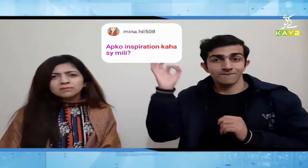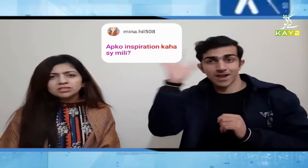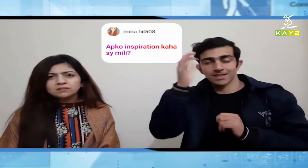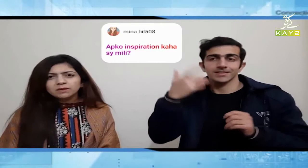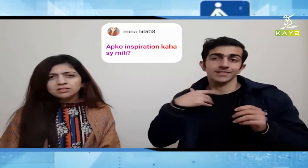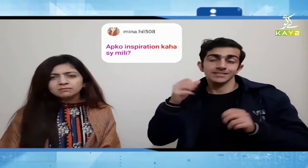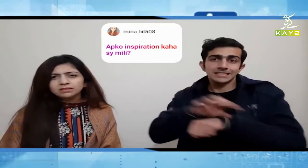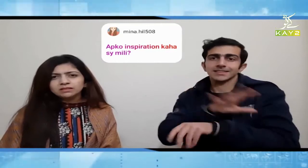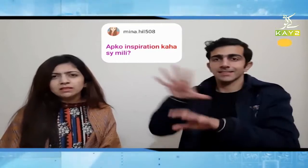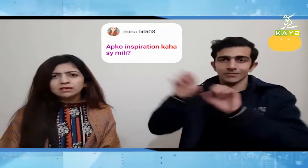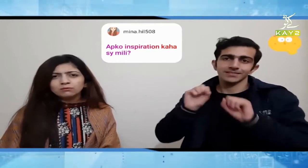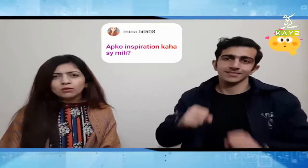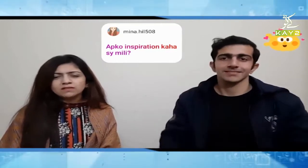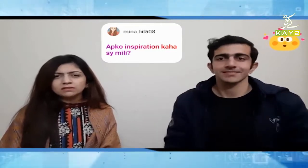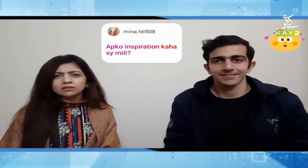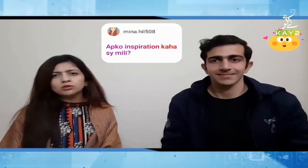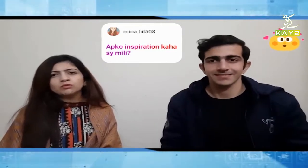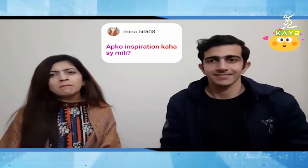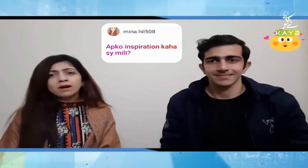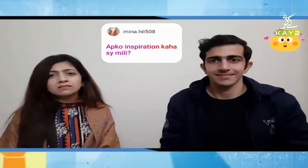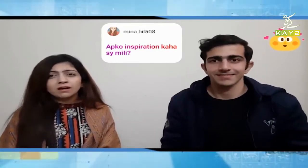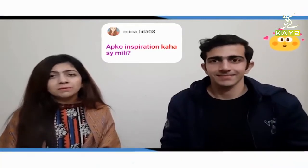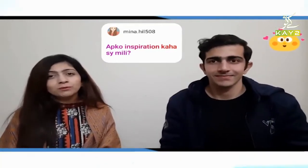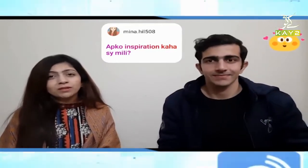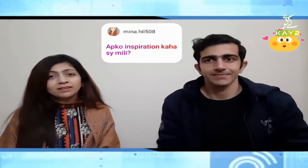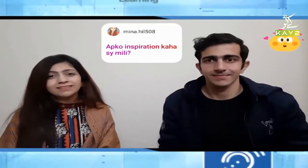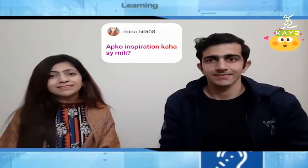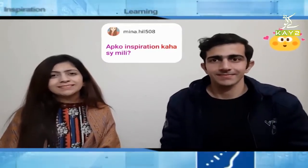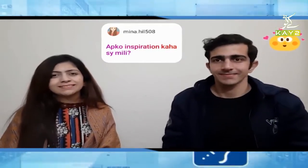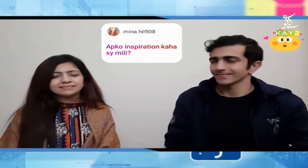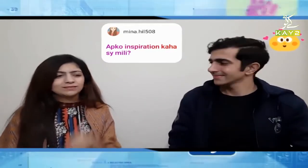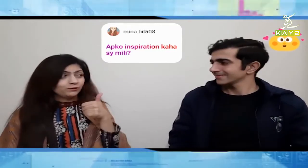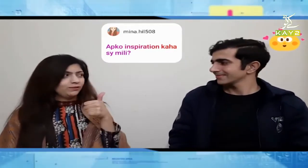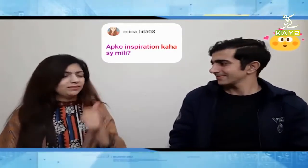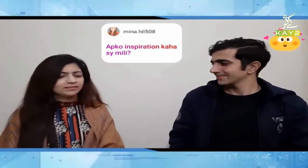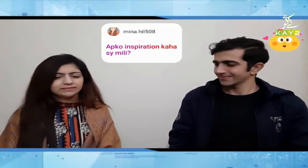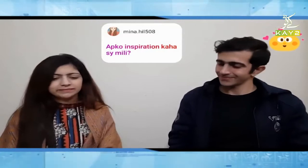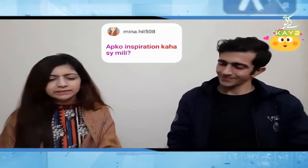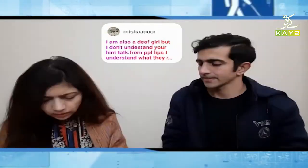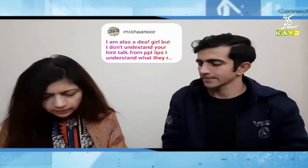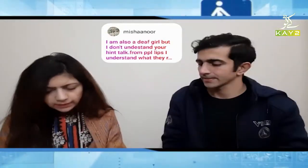मुझे हमेशा इंस्पायरेशन मिलती थी कि अगर वो कर सकता है तो क्यों ना पाकिस्तान में भी कोई करे।